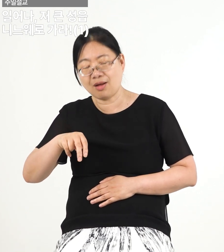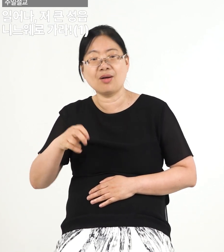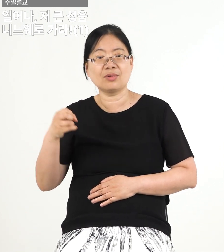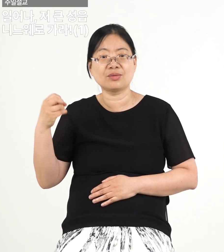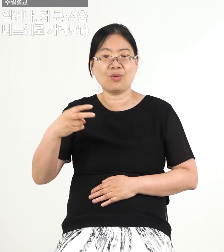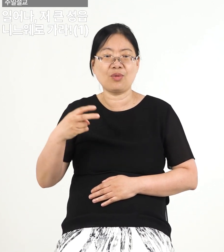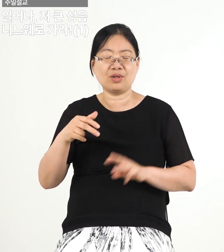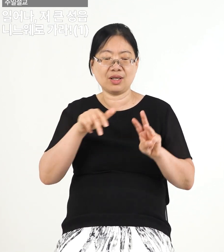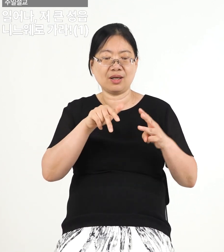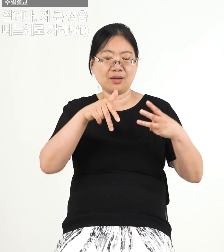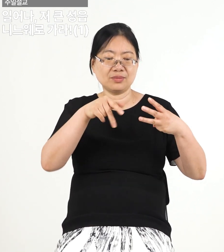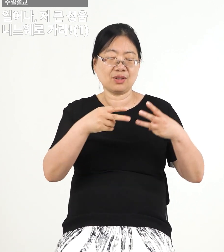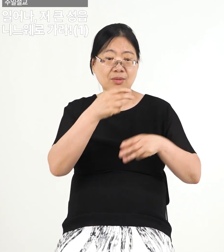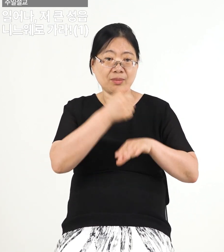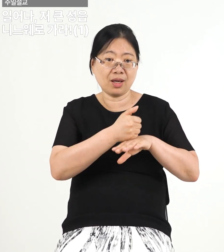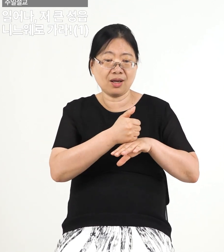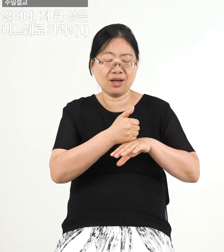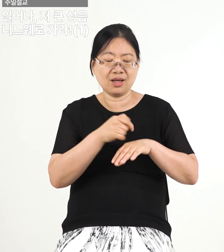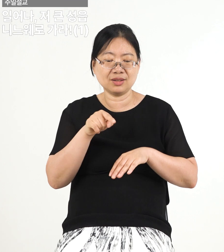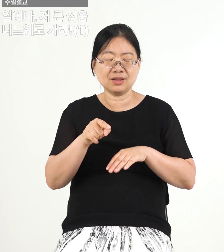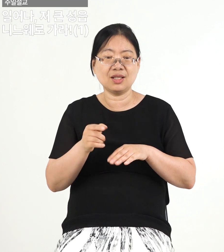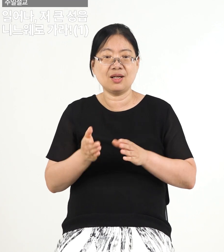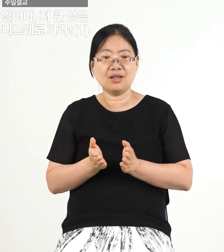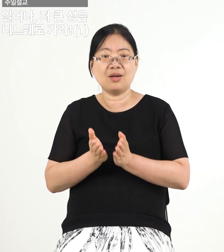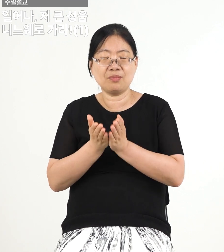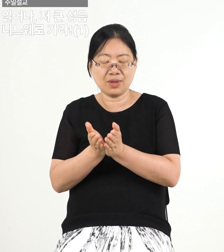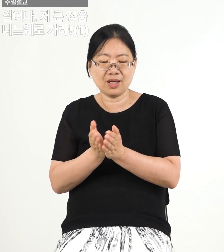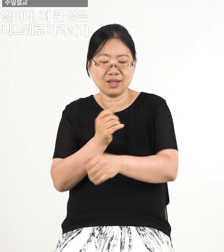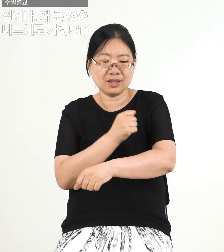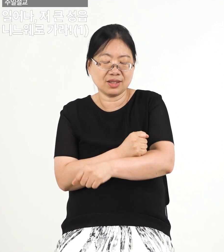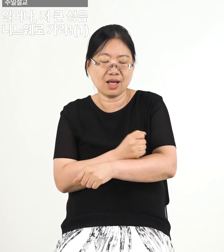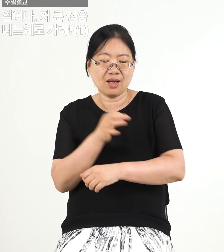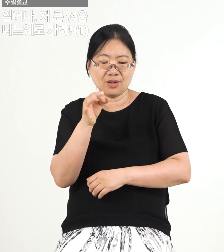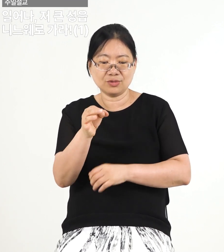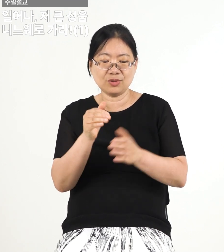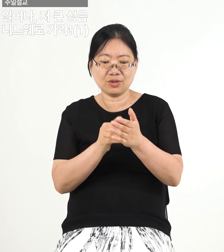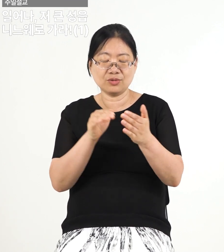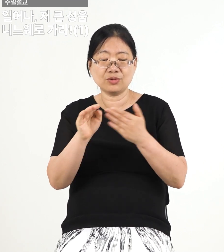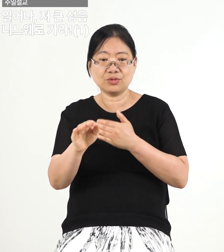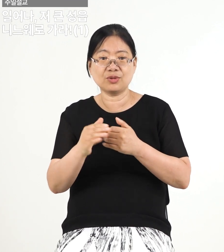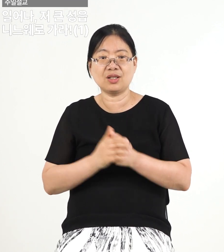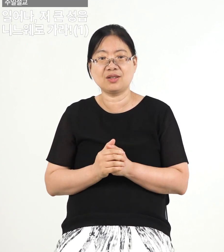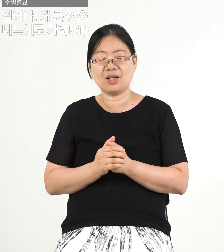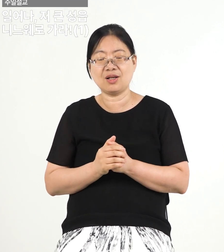그리고 3절 끝에 보니까 그 벳삭을 주고 배에